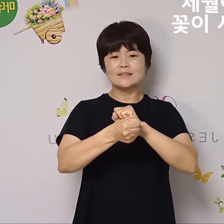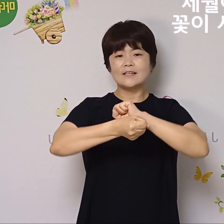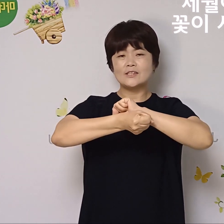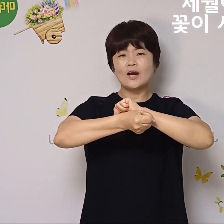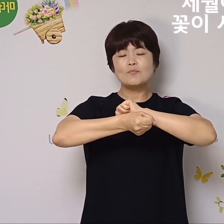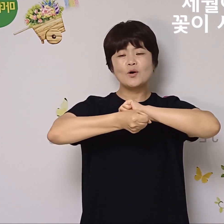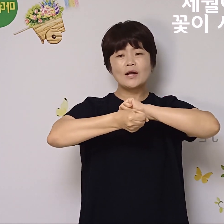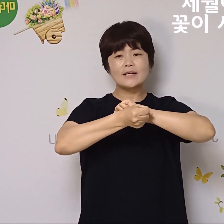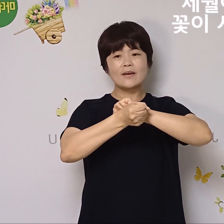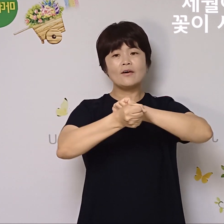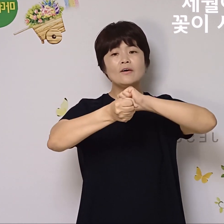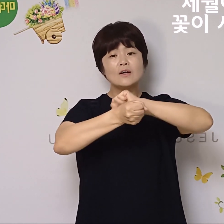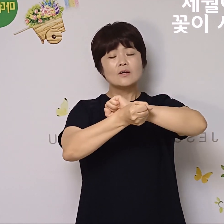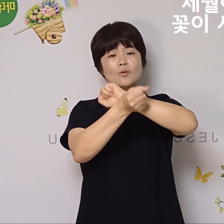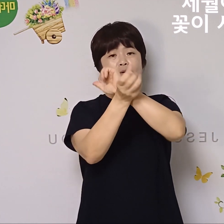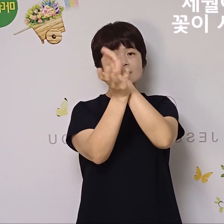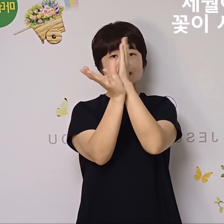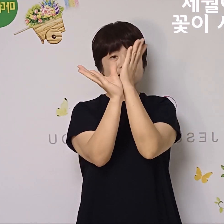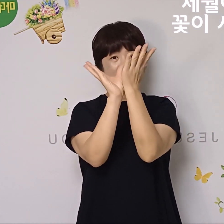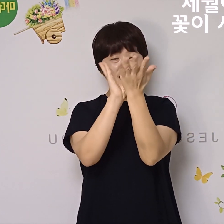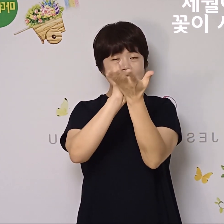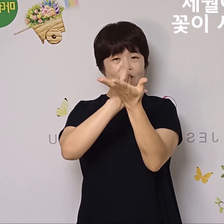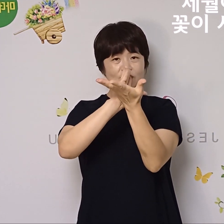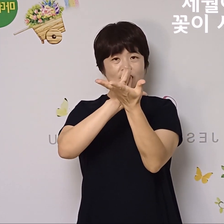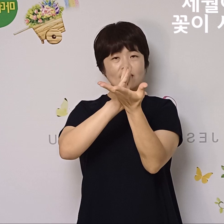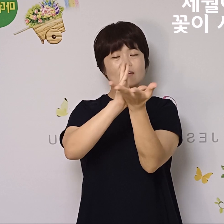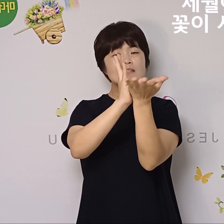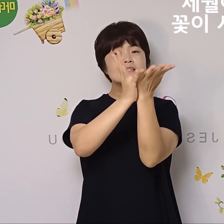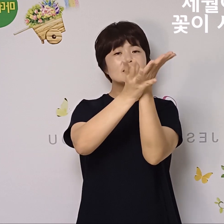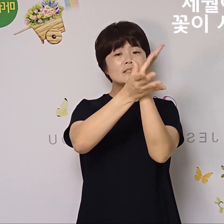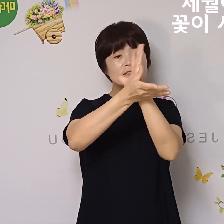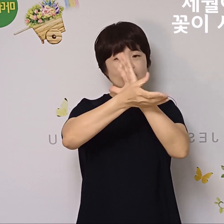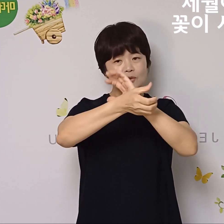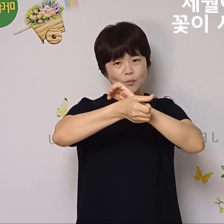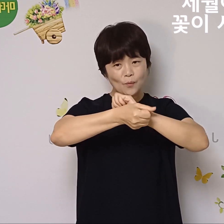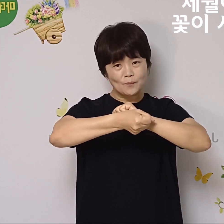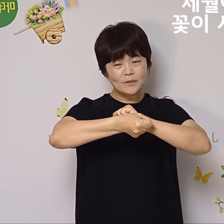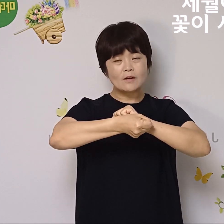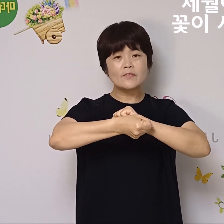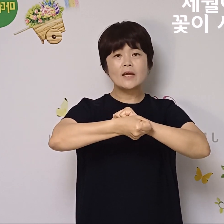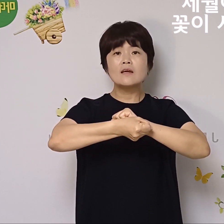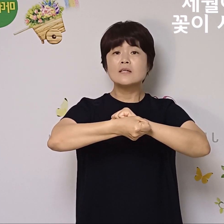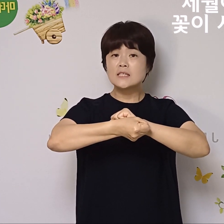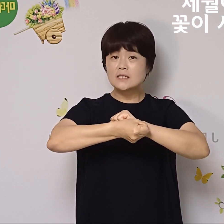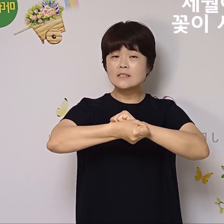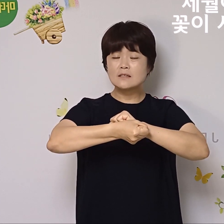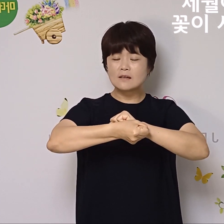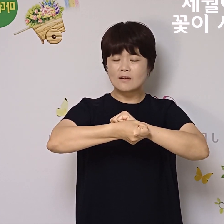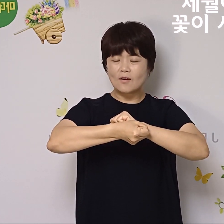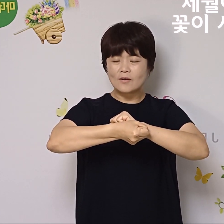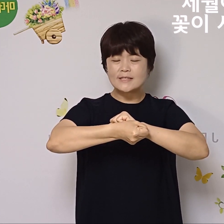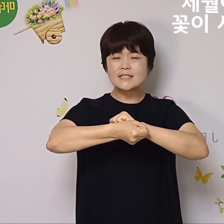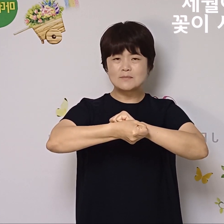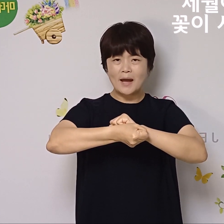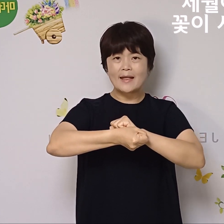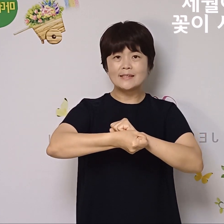다시요. 한번 할게요. 꽃이 어떻게 해요? 시들어도. 그런데 시들었지만 이란